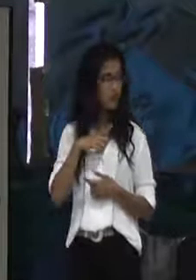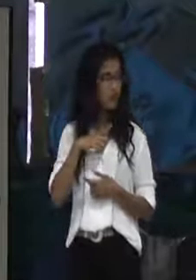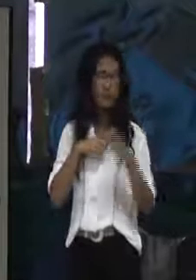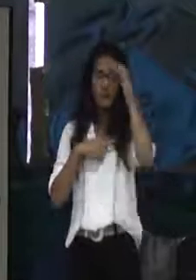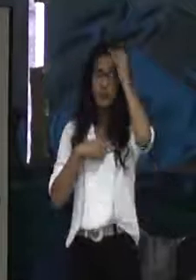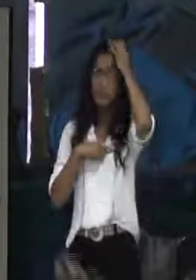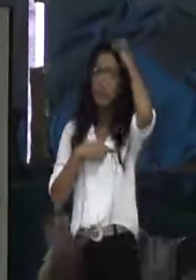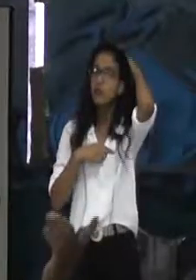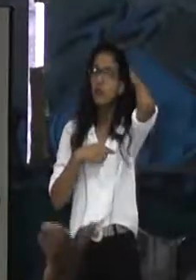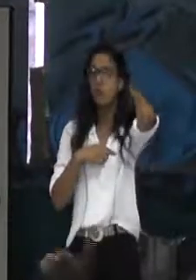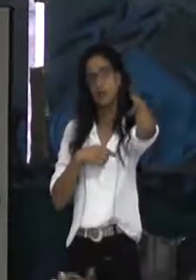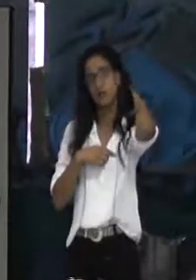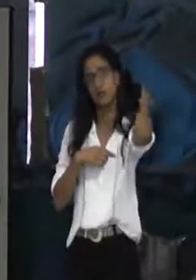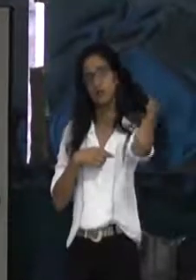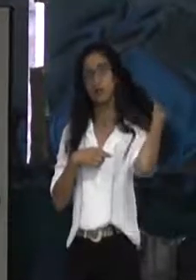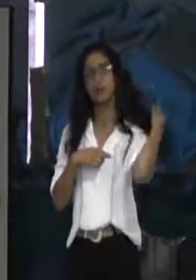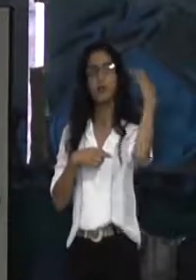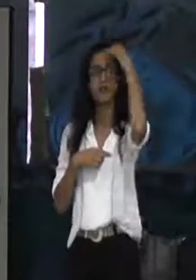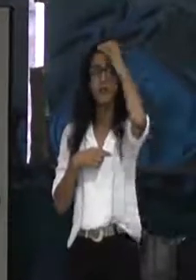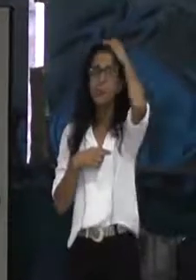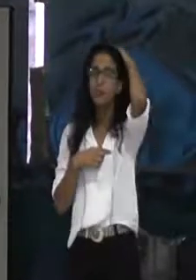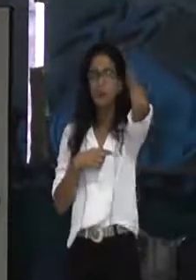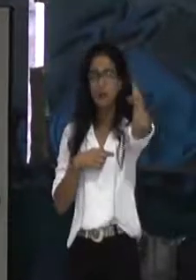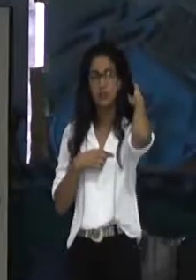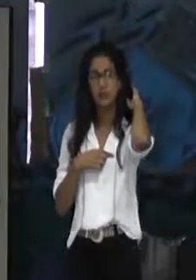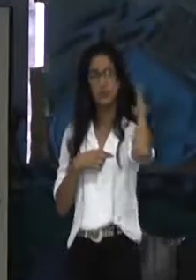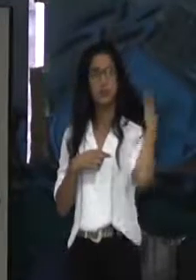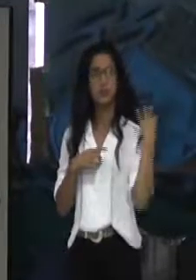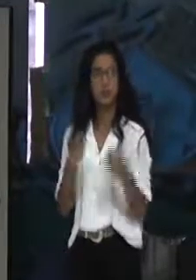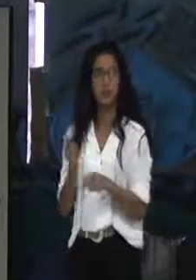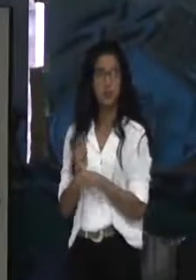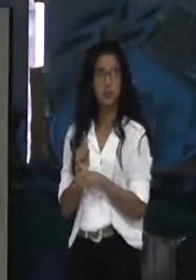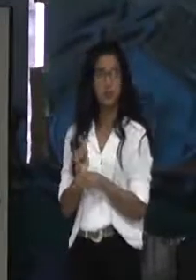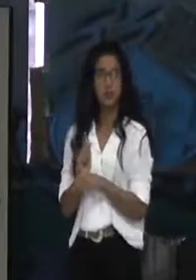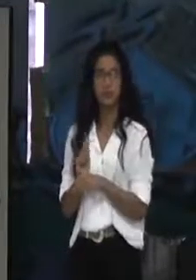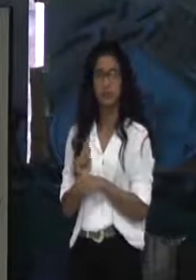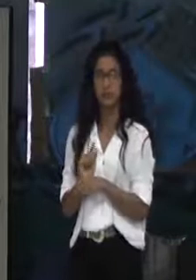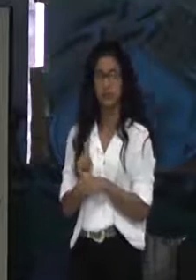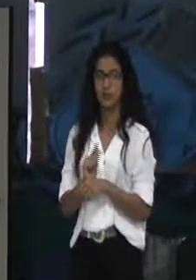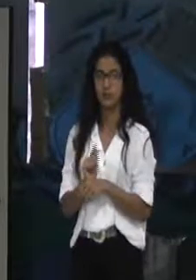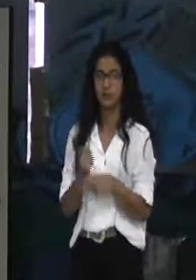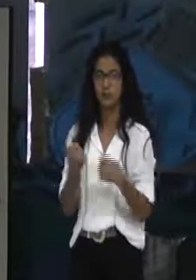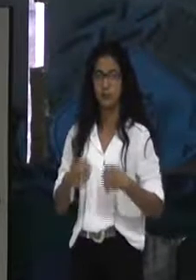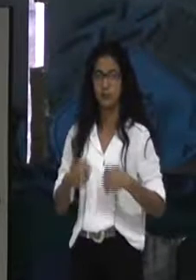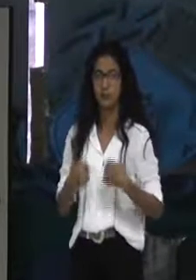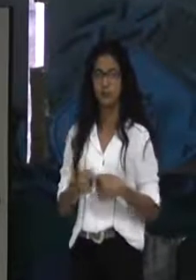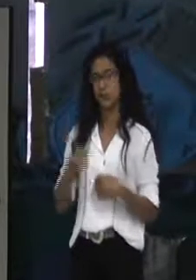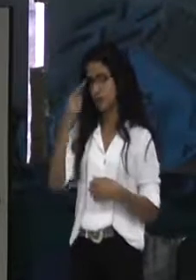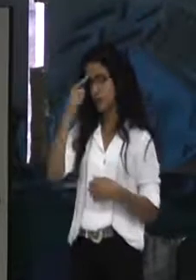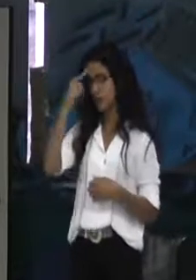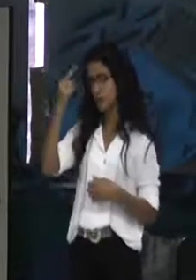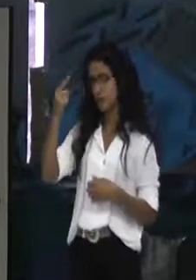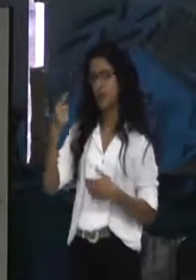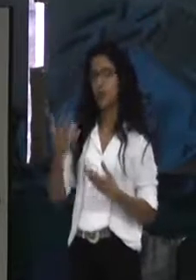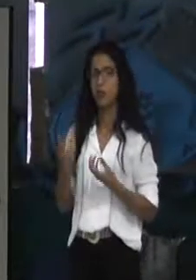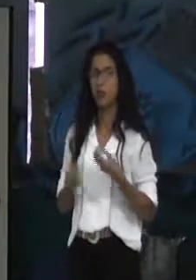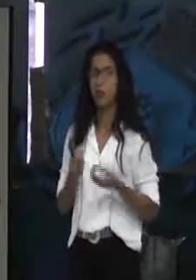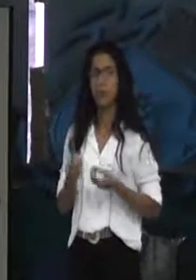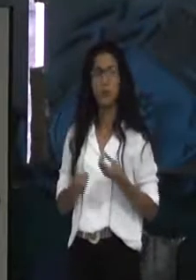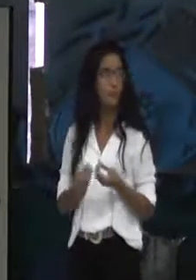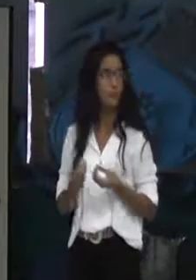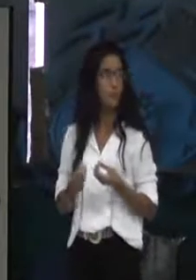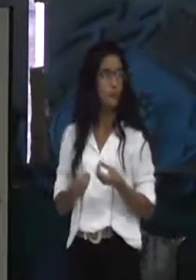Nós gostaríamos muito que o governo do estado tivesse estabelecido com o seu funcionalismo, com um conjunto de